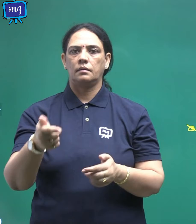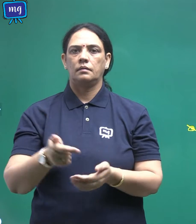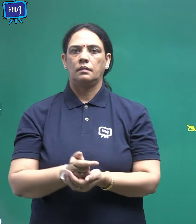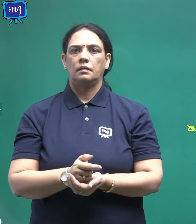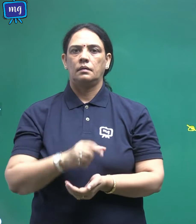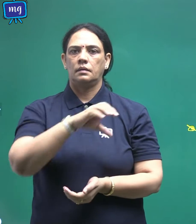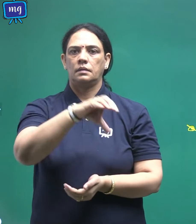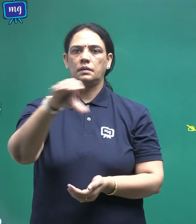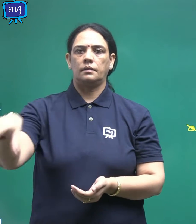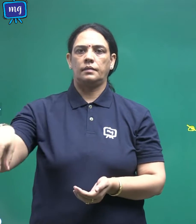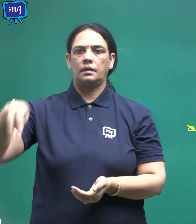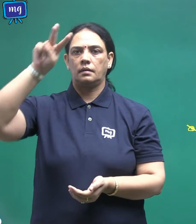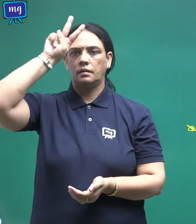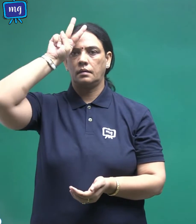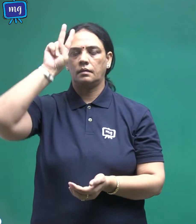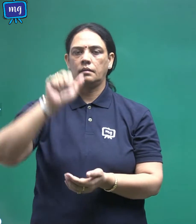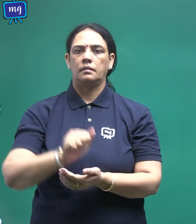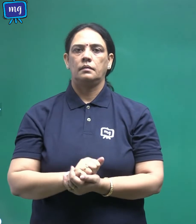क्षेत्रफल